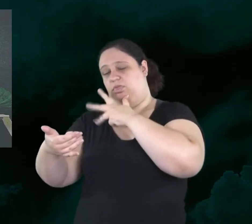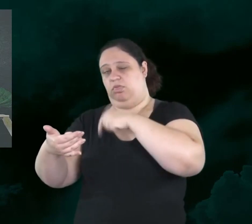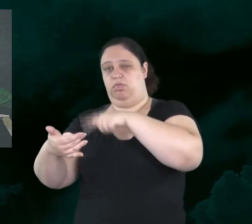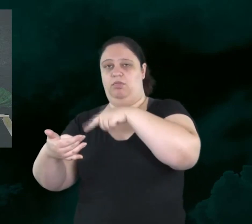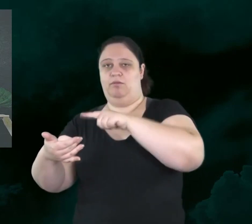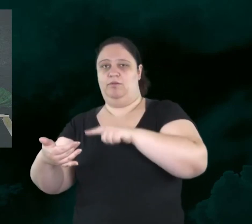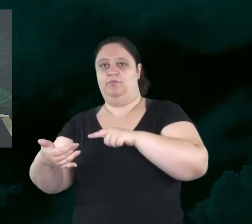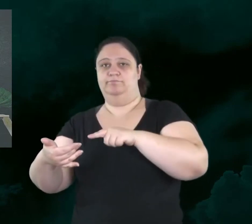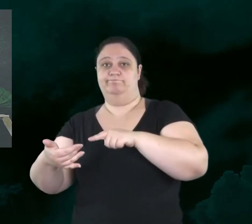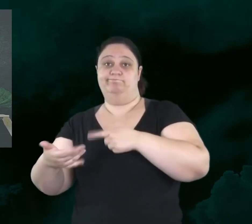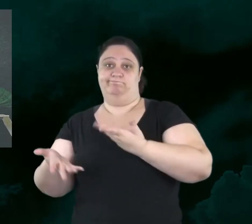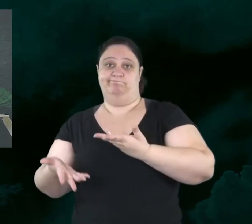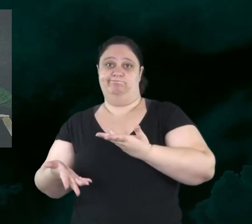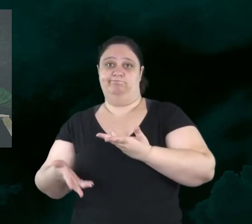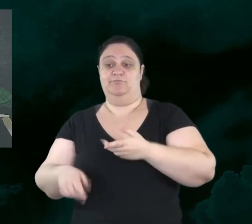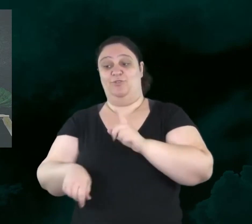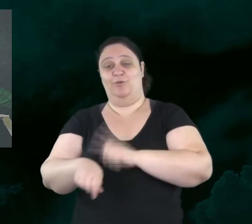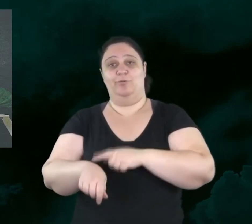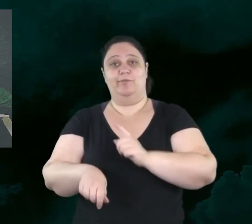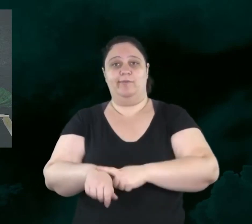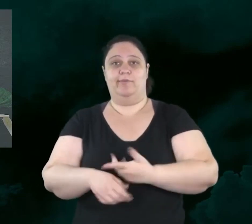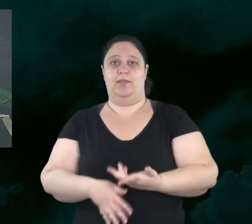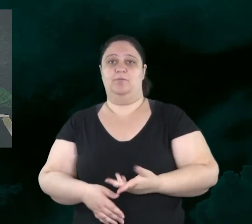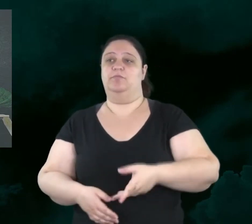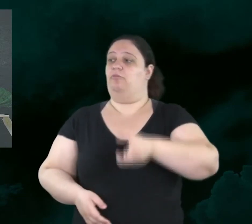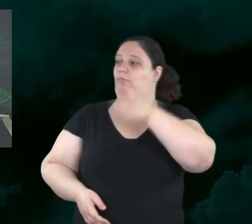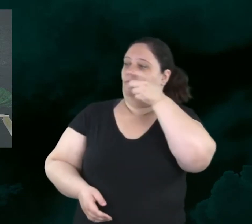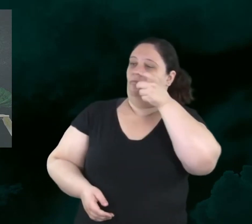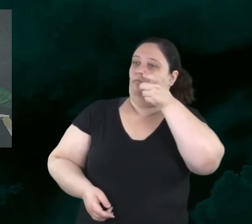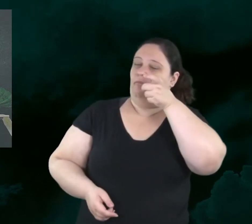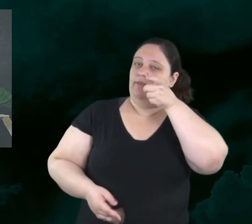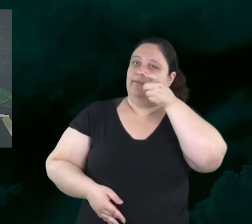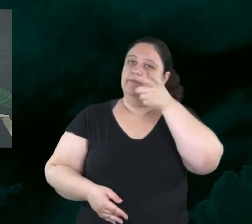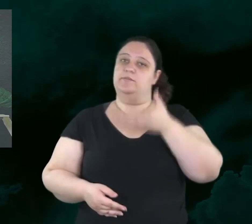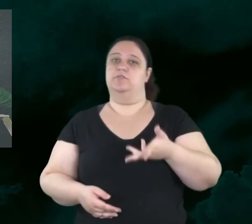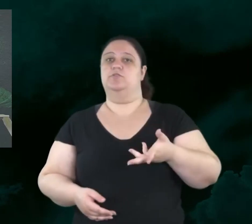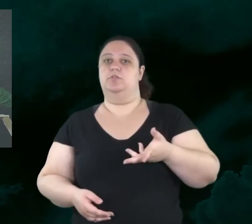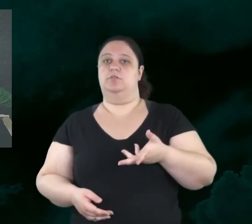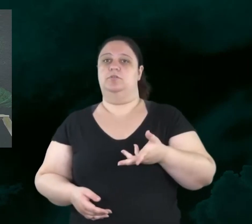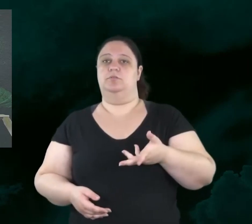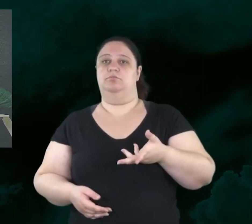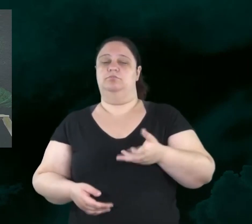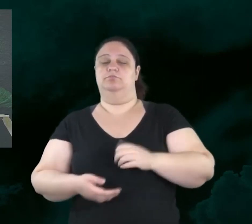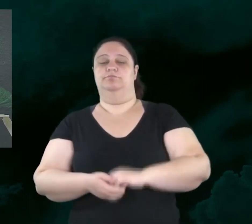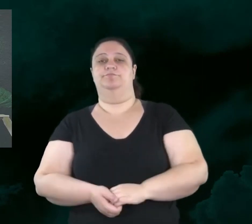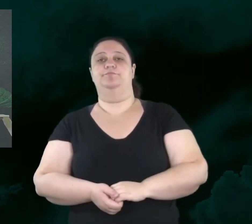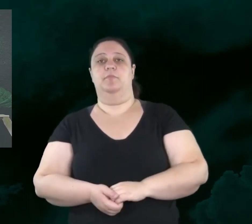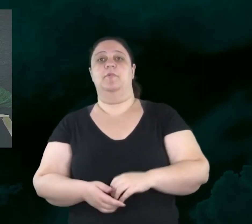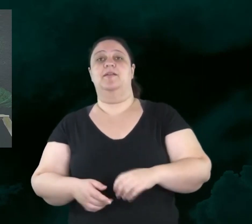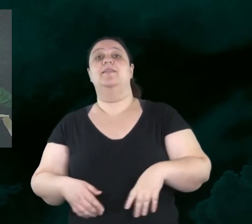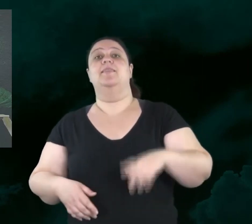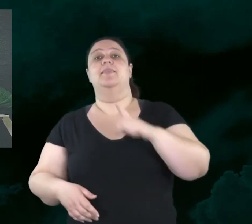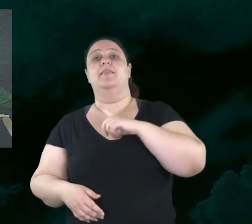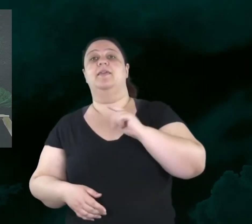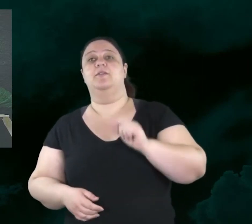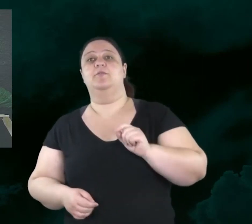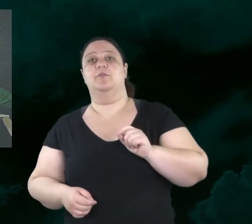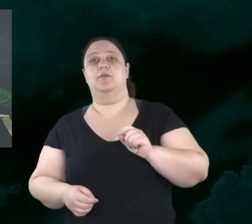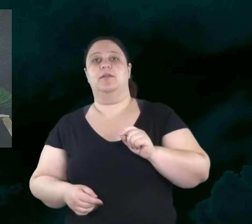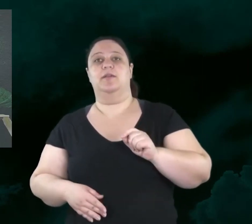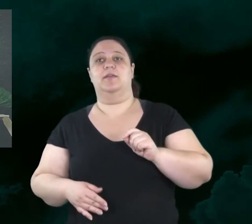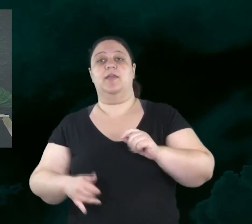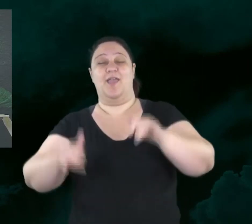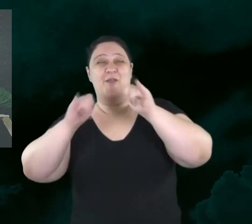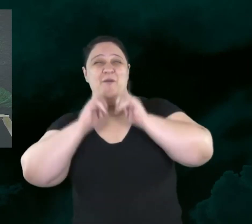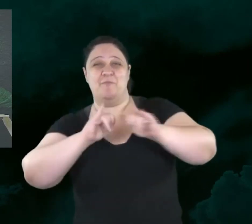ao assistindo, né, a essas mídias, mais chance dos anunciantes